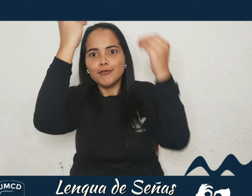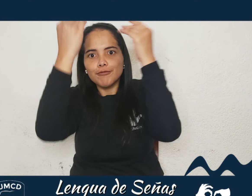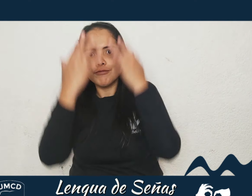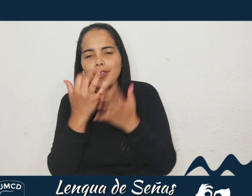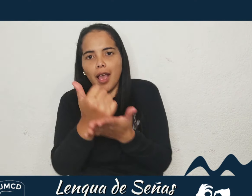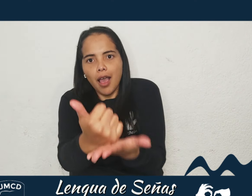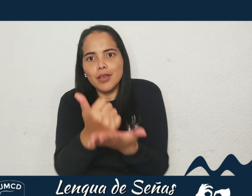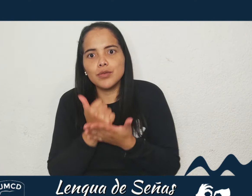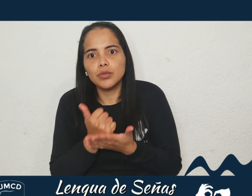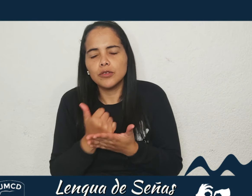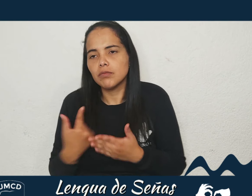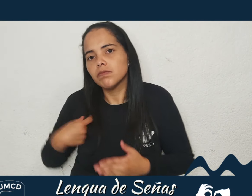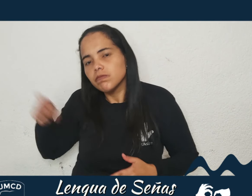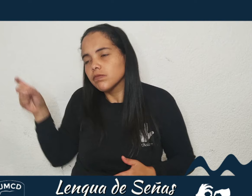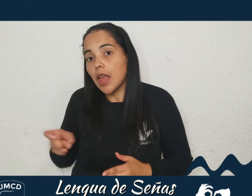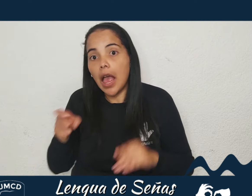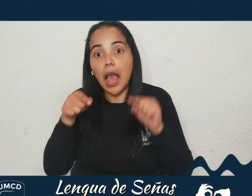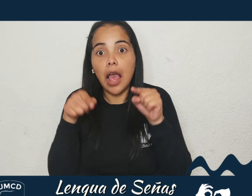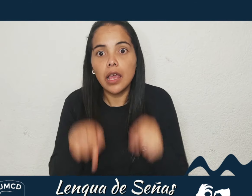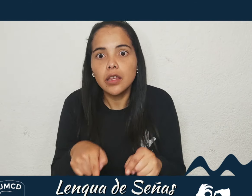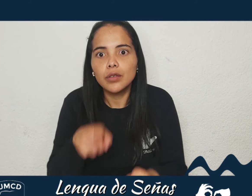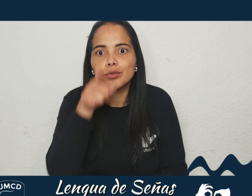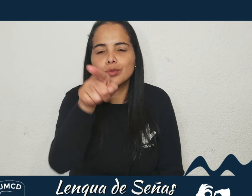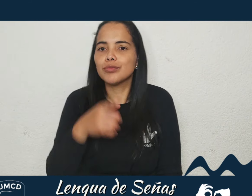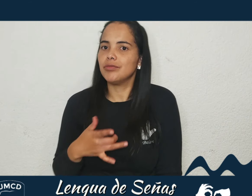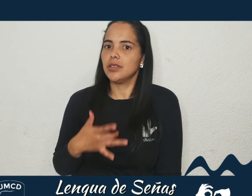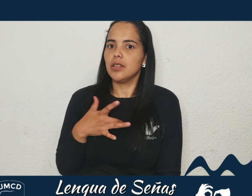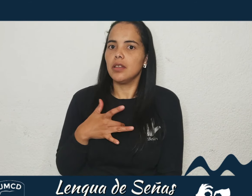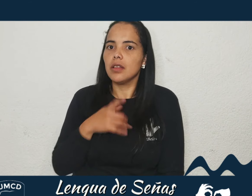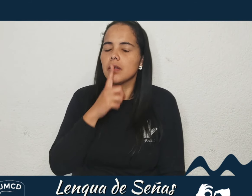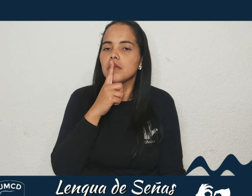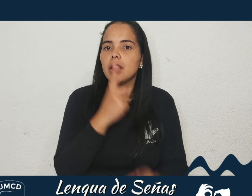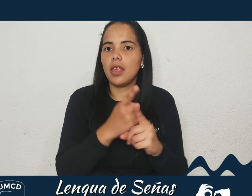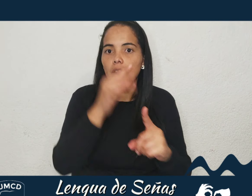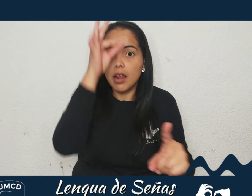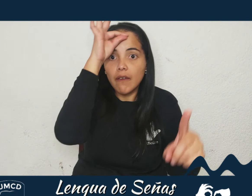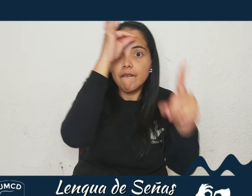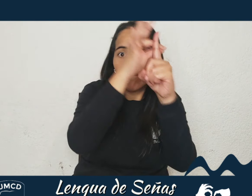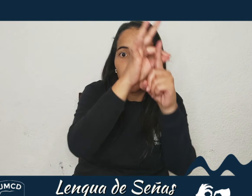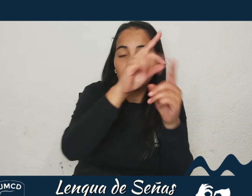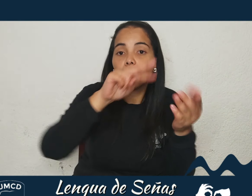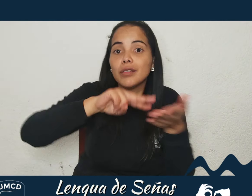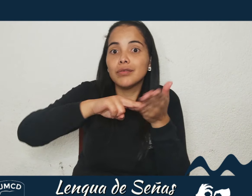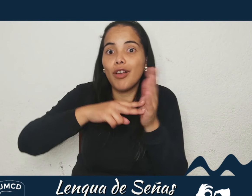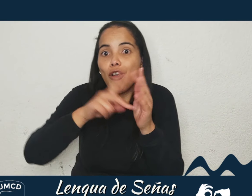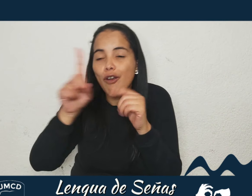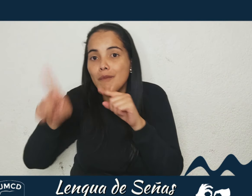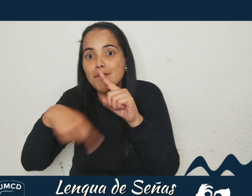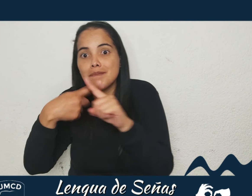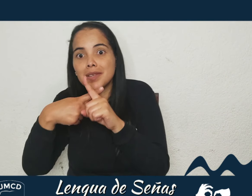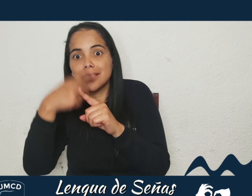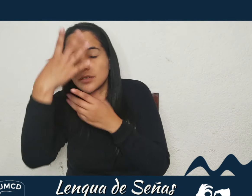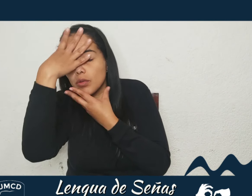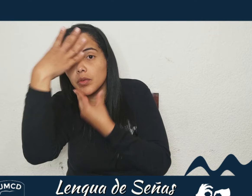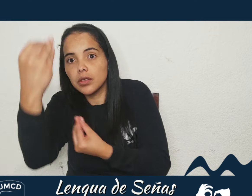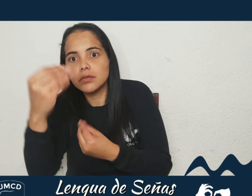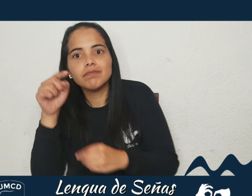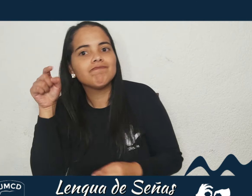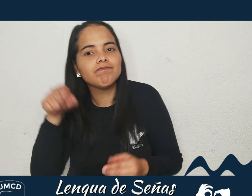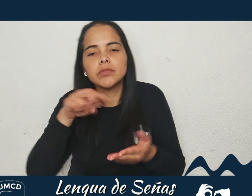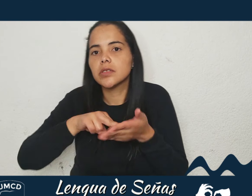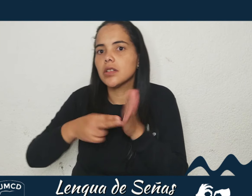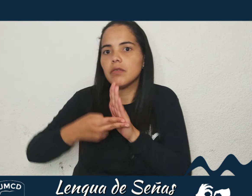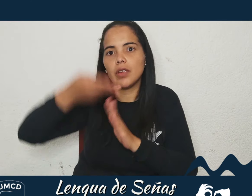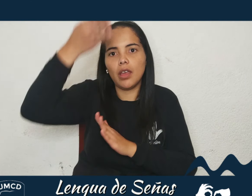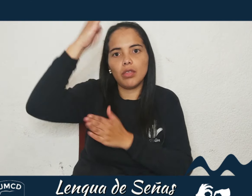Dios manifestarse. Solamente ahí nosotros veremos de que la fe y la obediencia engrandecen el nombre de